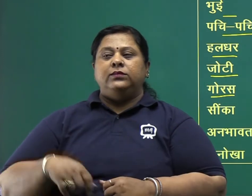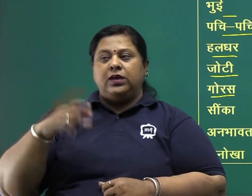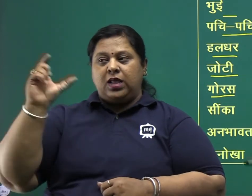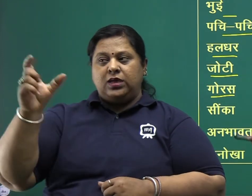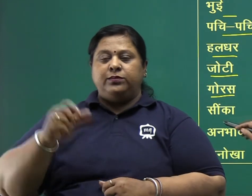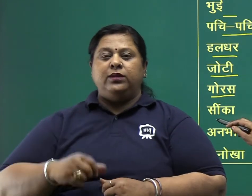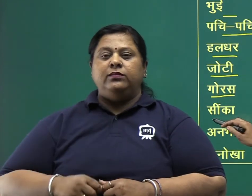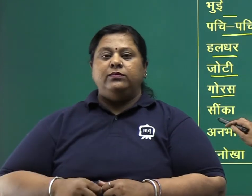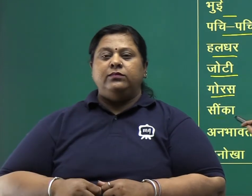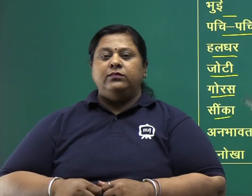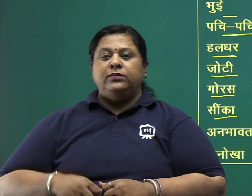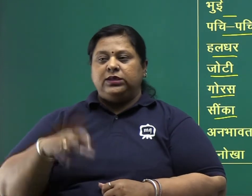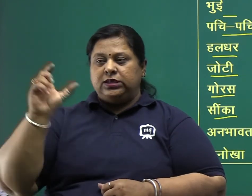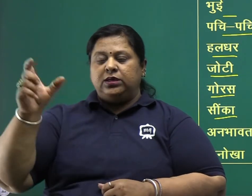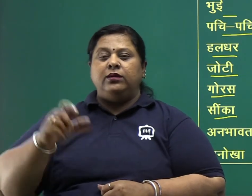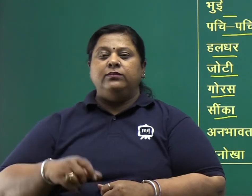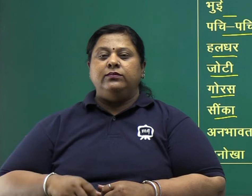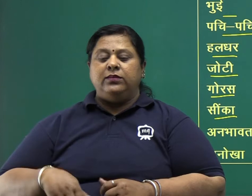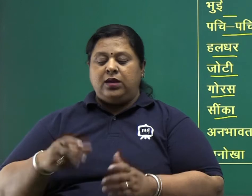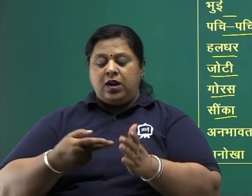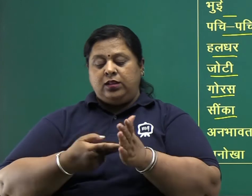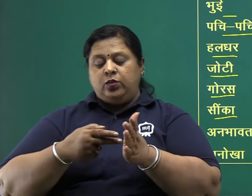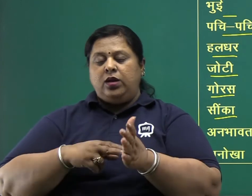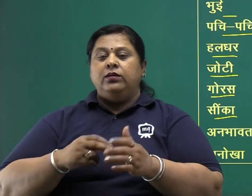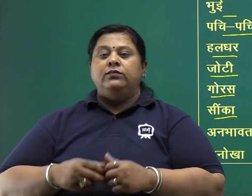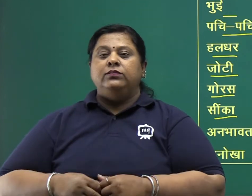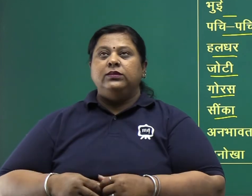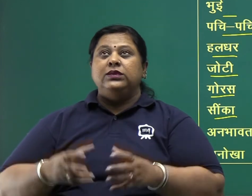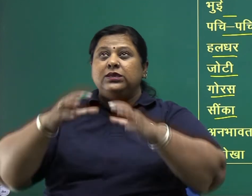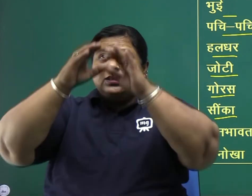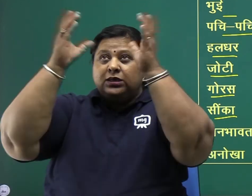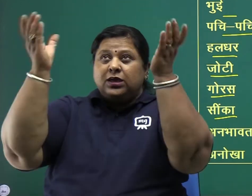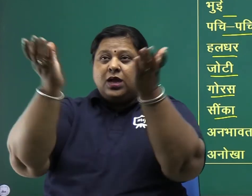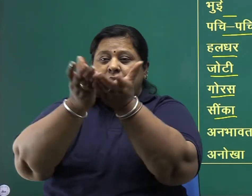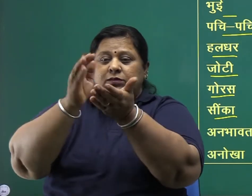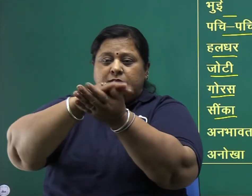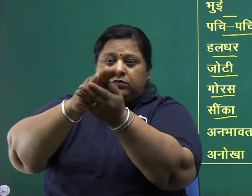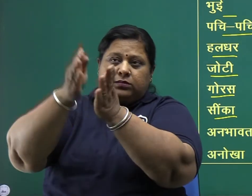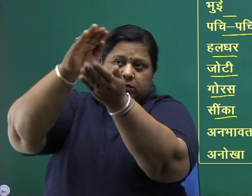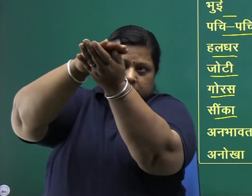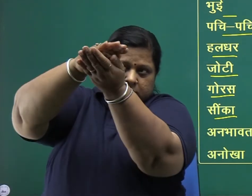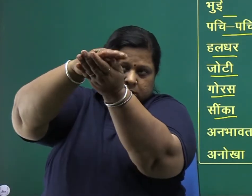अगला शब्द है छीका, अर्थ होगा छीका।